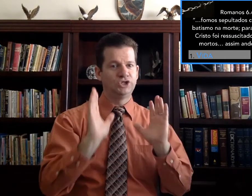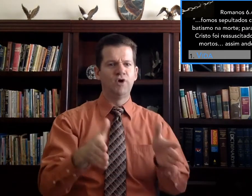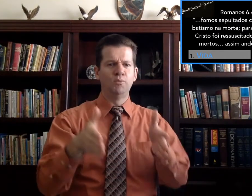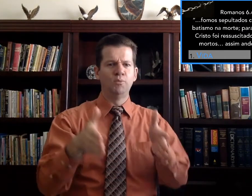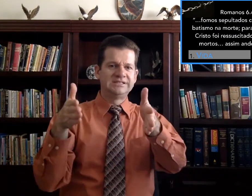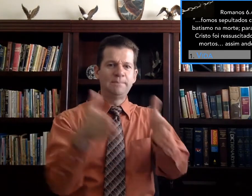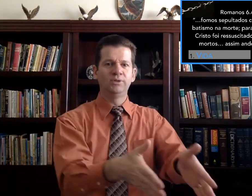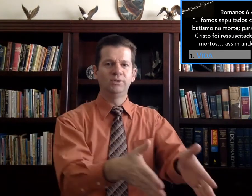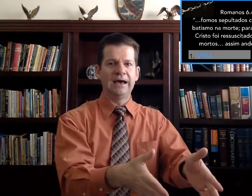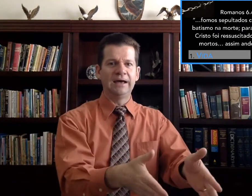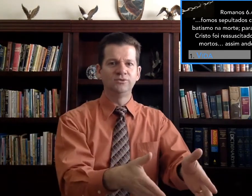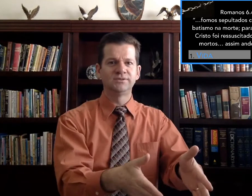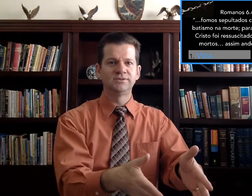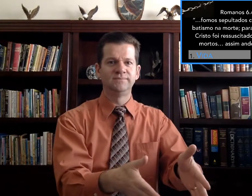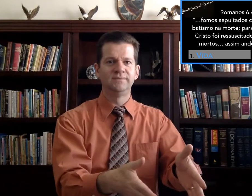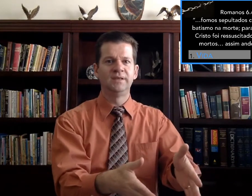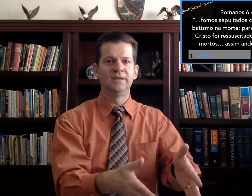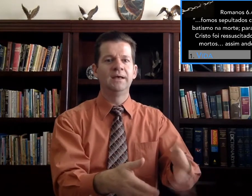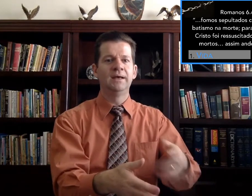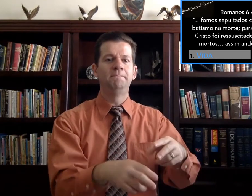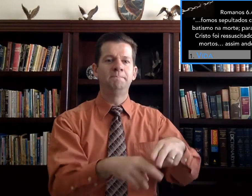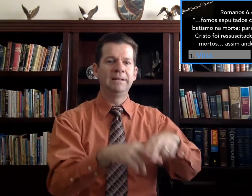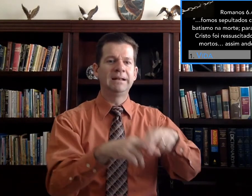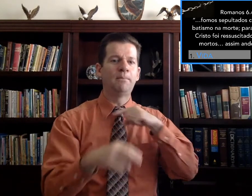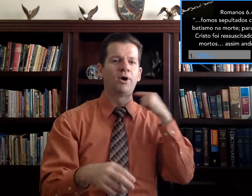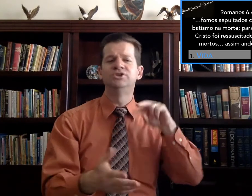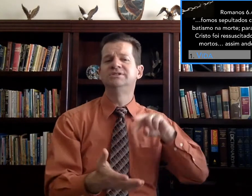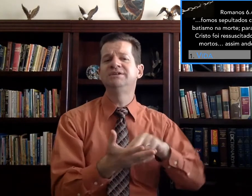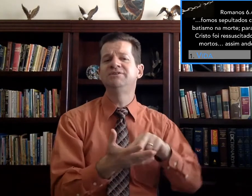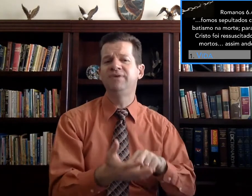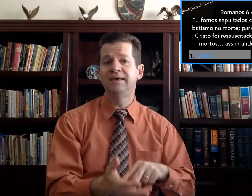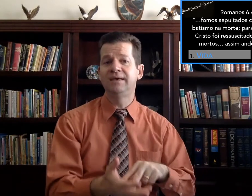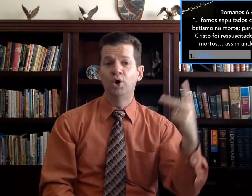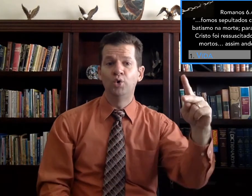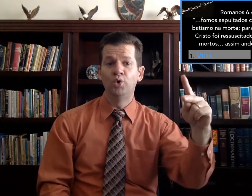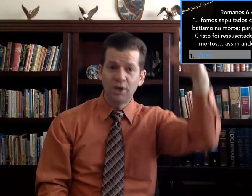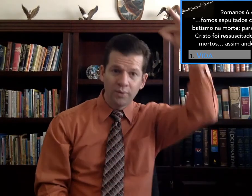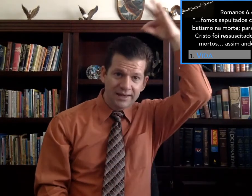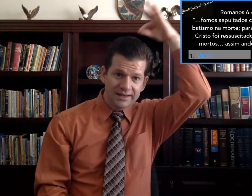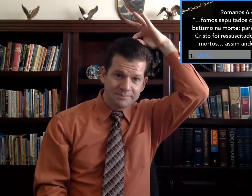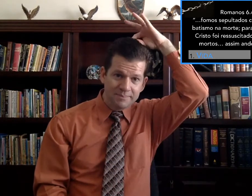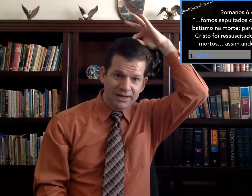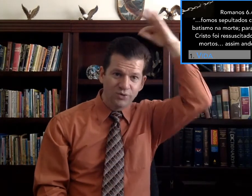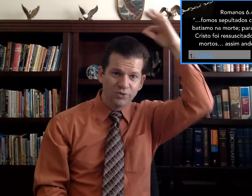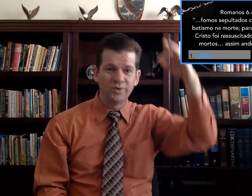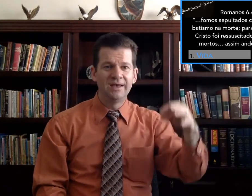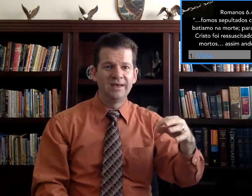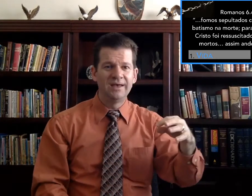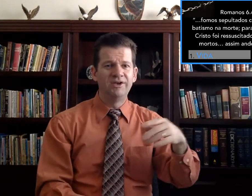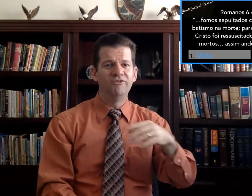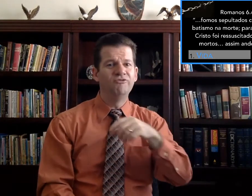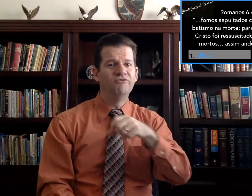fomos sepultados pela morte. Significa, o teu espírito